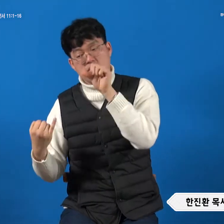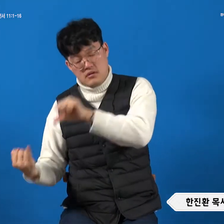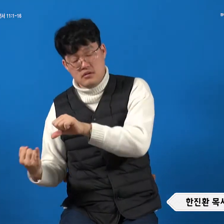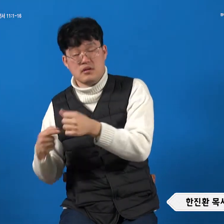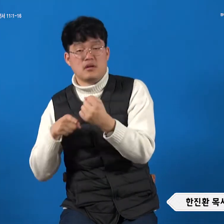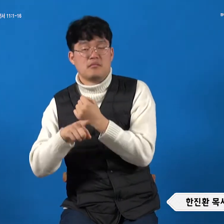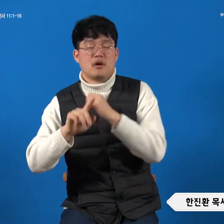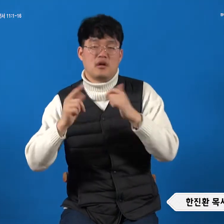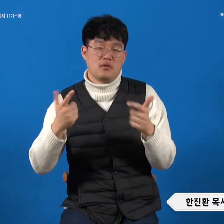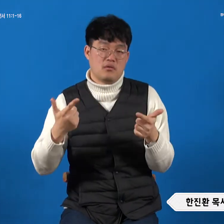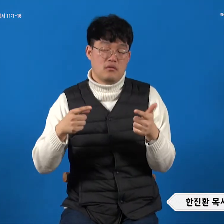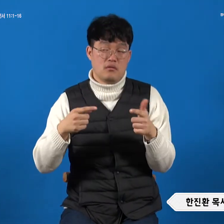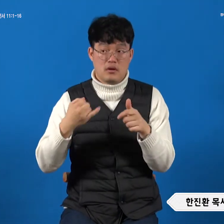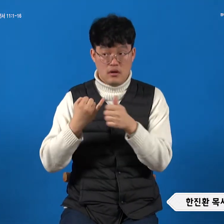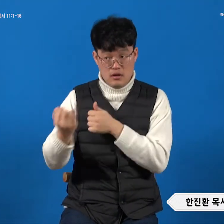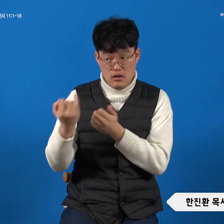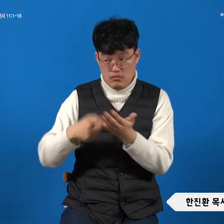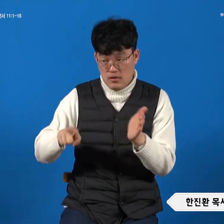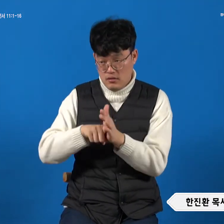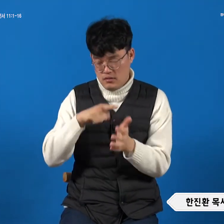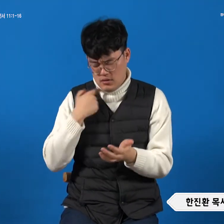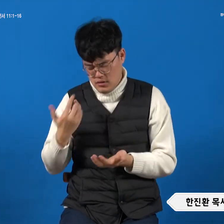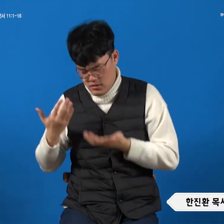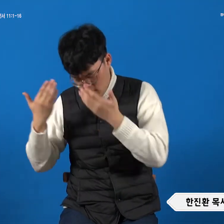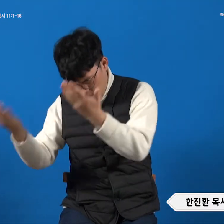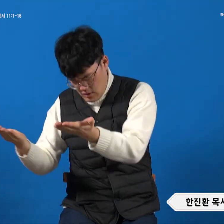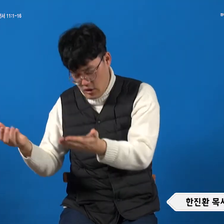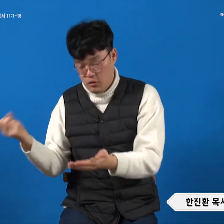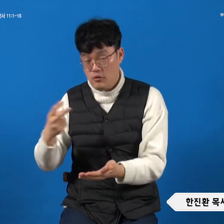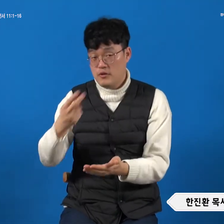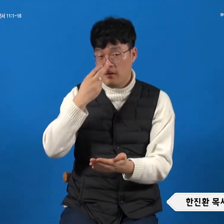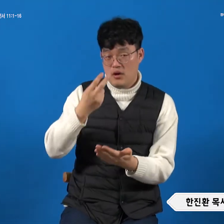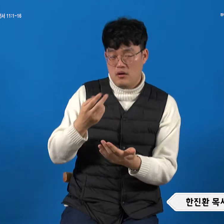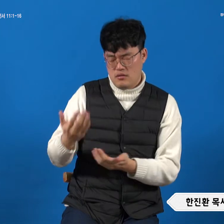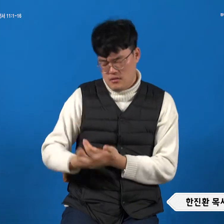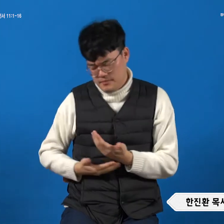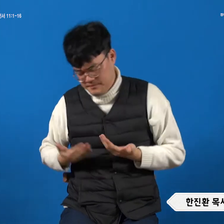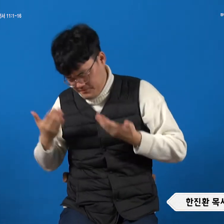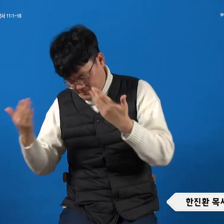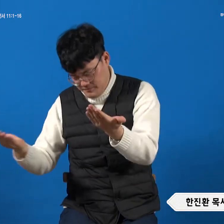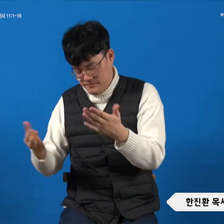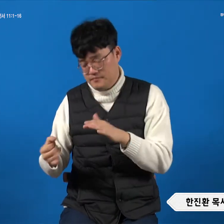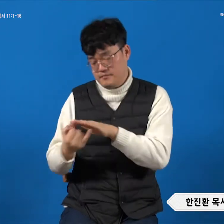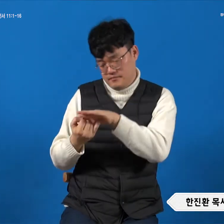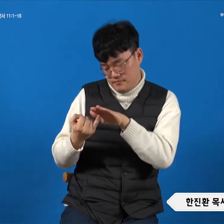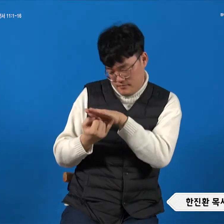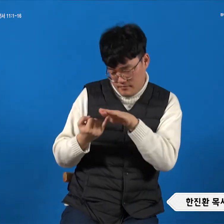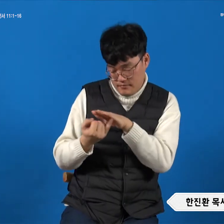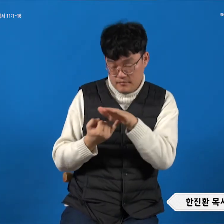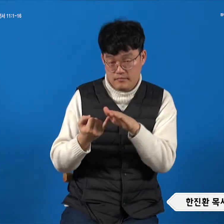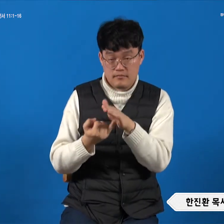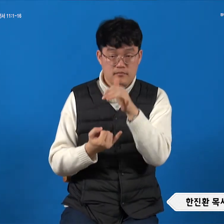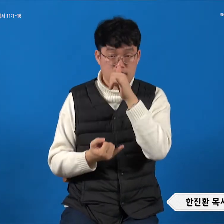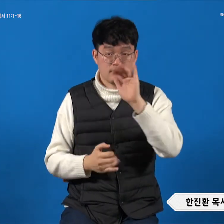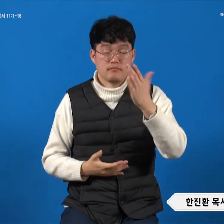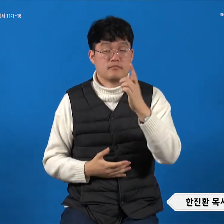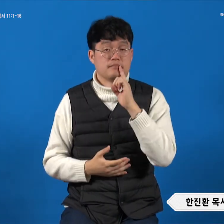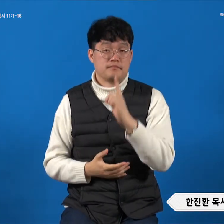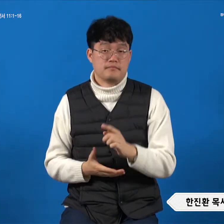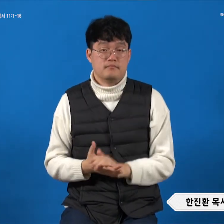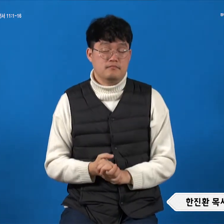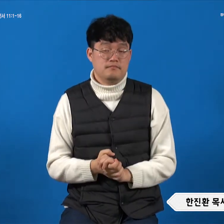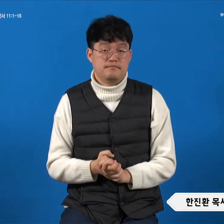부려먹는다 그런 말이 아니고, 아내를 위해서 희생하고 생명을 다해서 사랑할 수 있어야 된다는